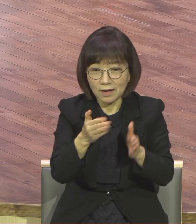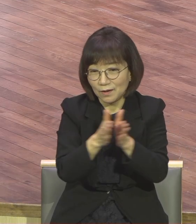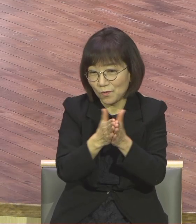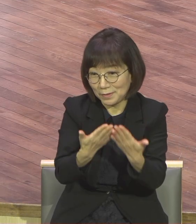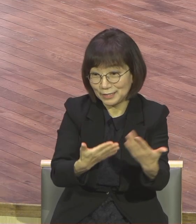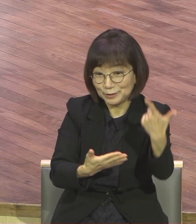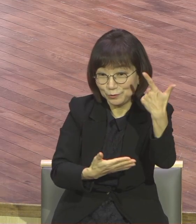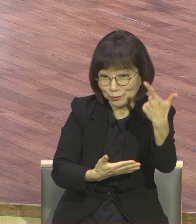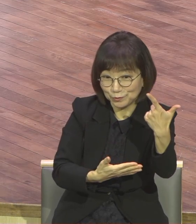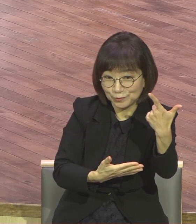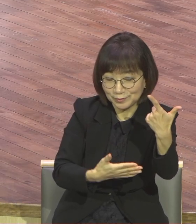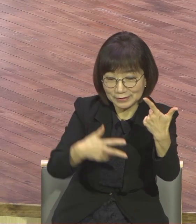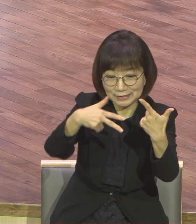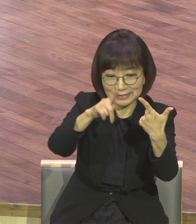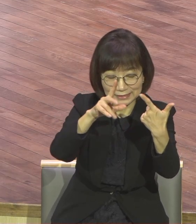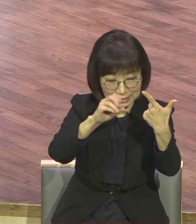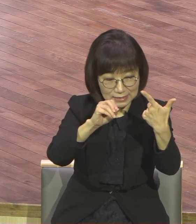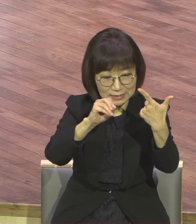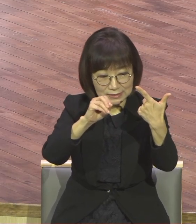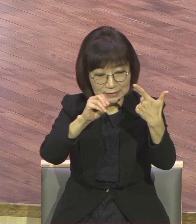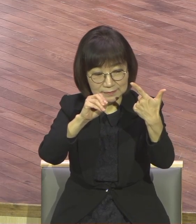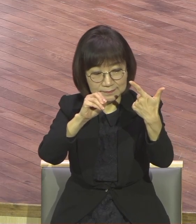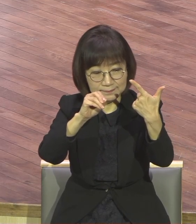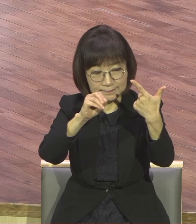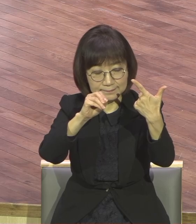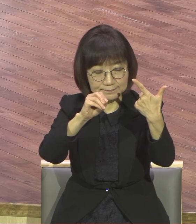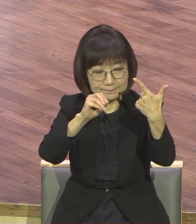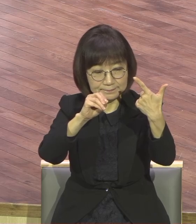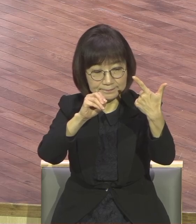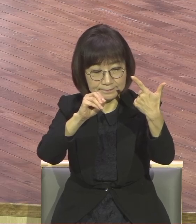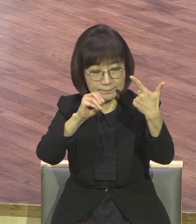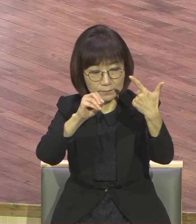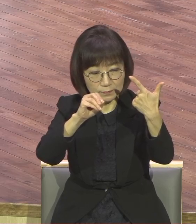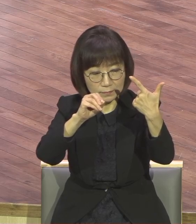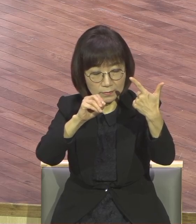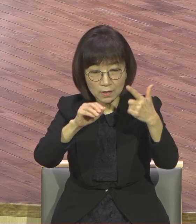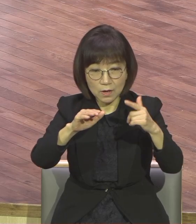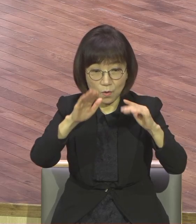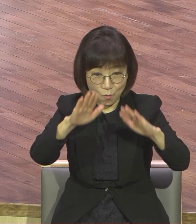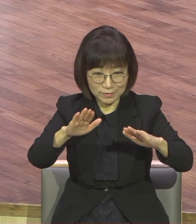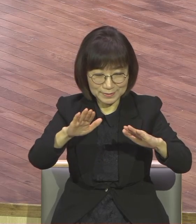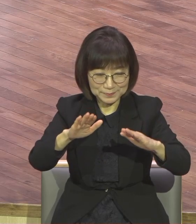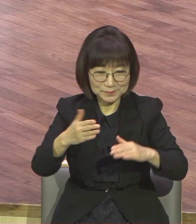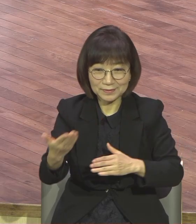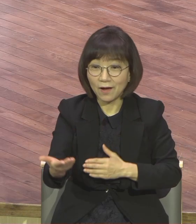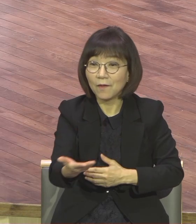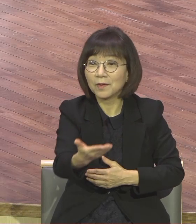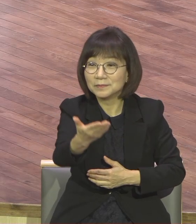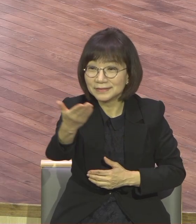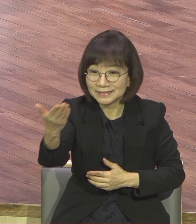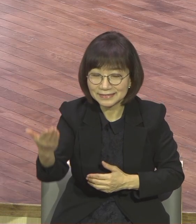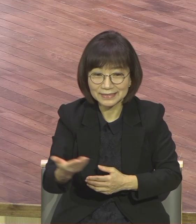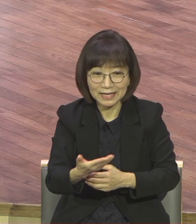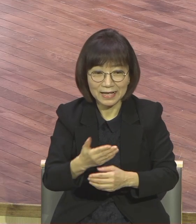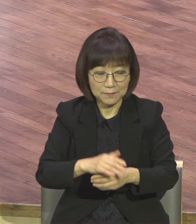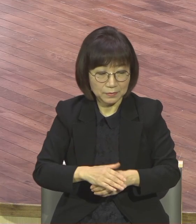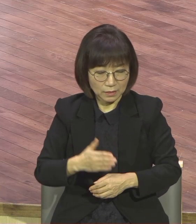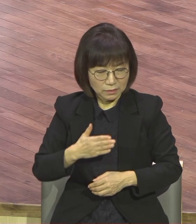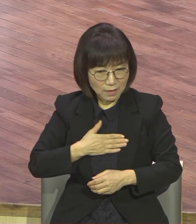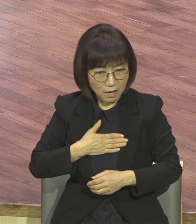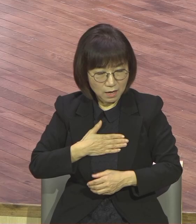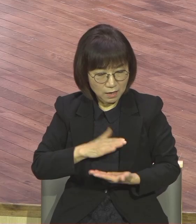6장에 말씀을 통해서 사실적으로 제시를 하고 있습니다. 오늘 본문 말씀 통해 영계 모든 성도들은